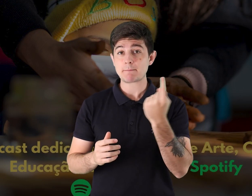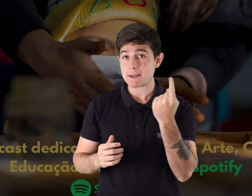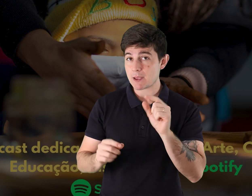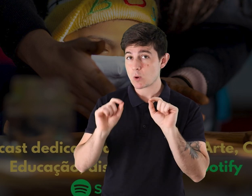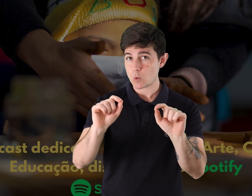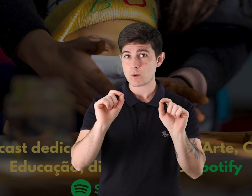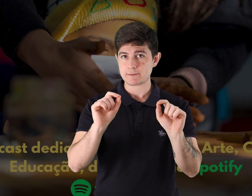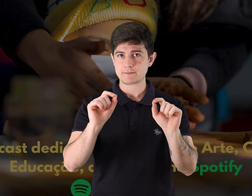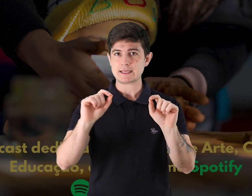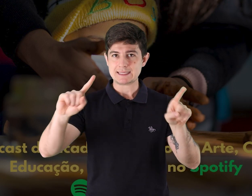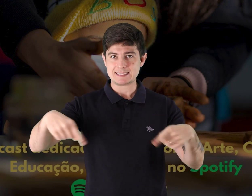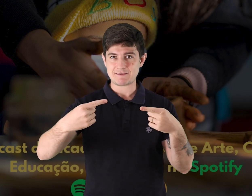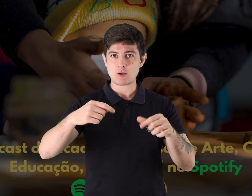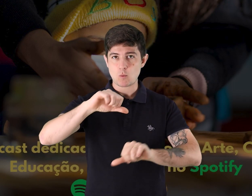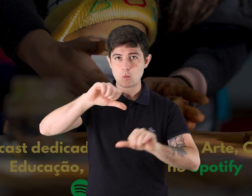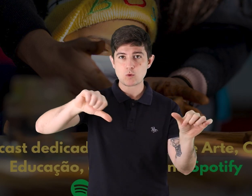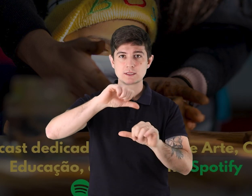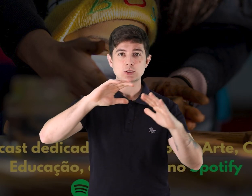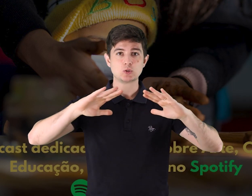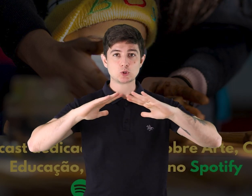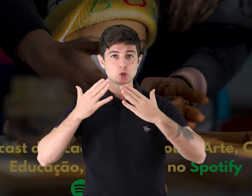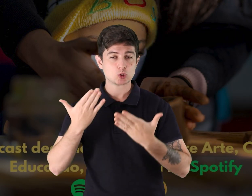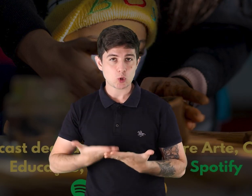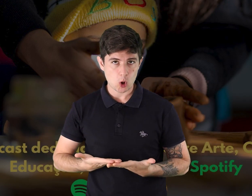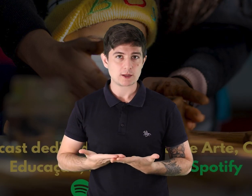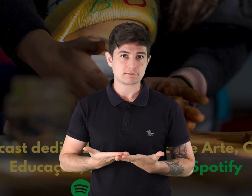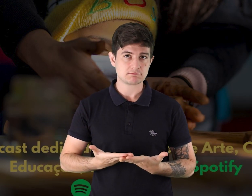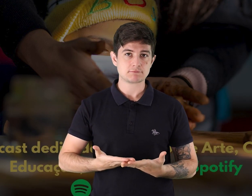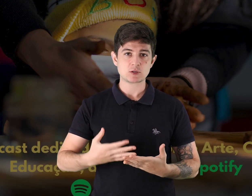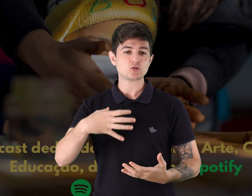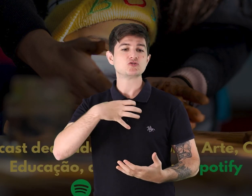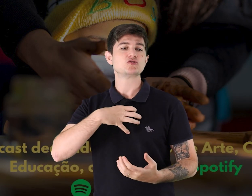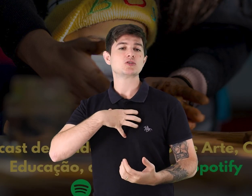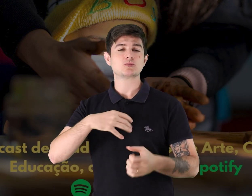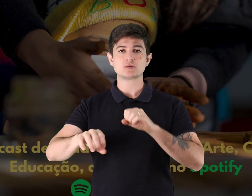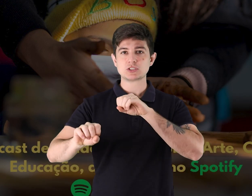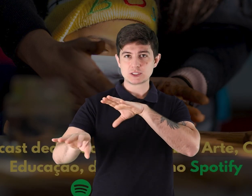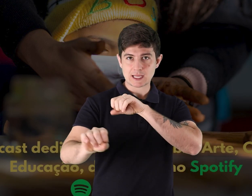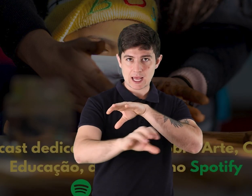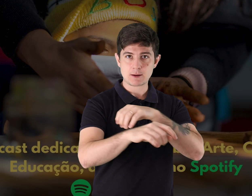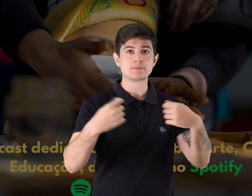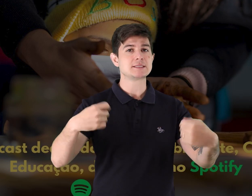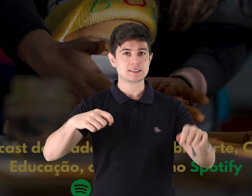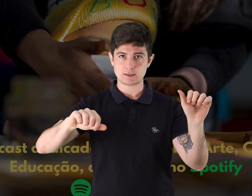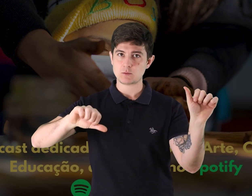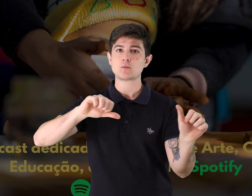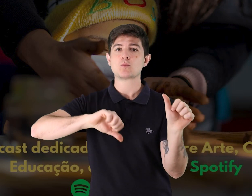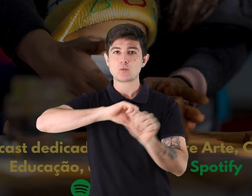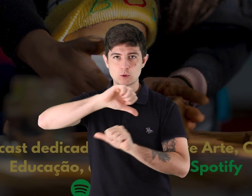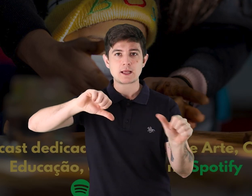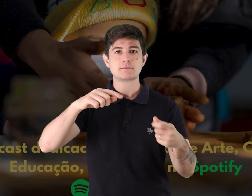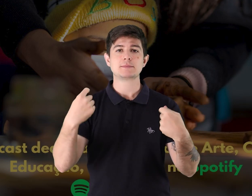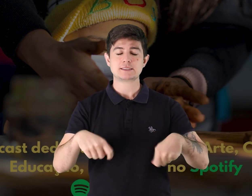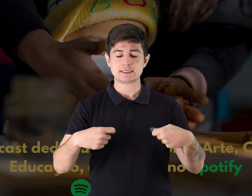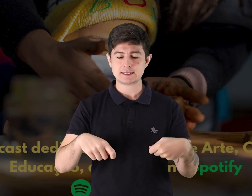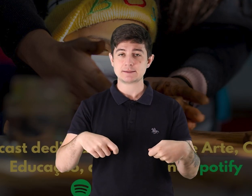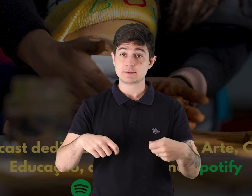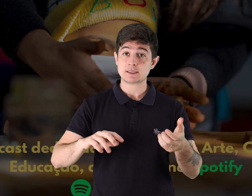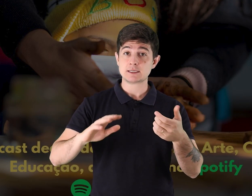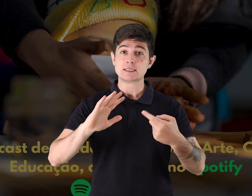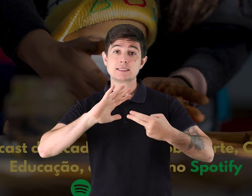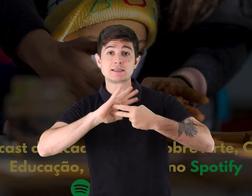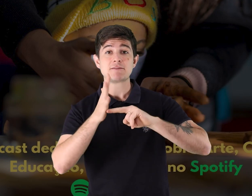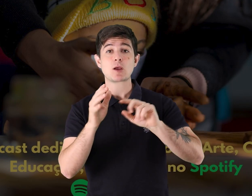Primeiro, que eu disse para você, o desafio da mudança da escola na sua maneira de dar aula. Então, nesse